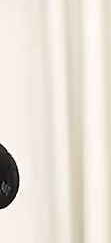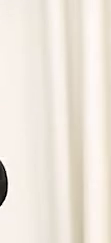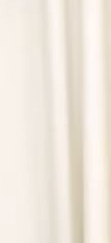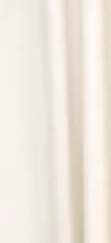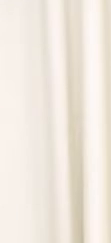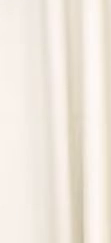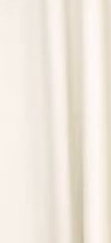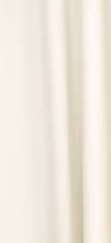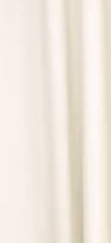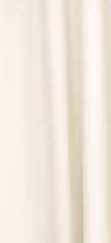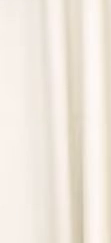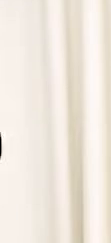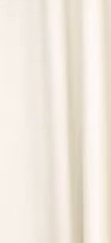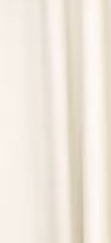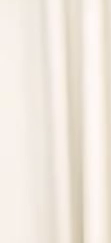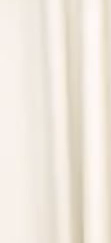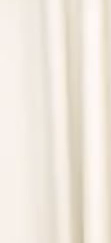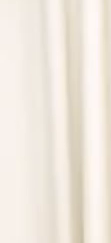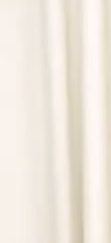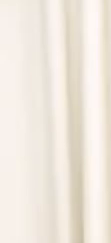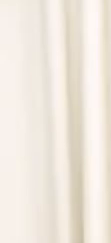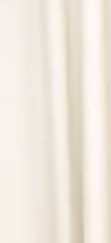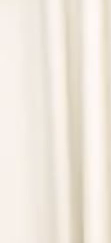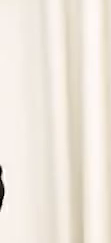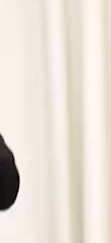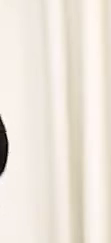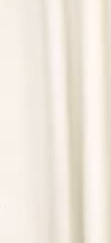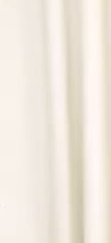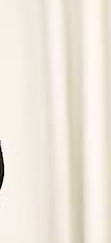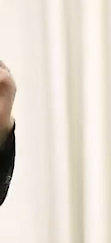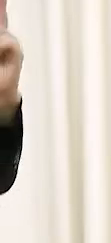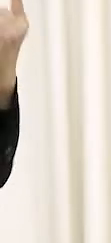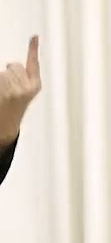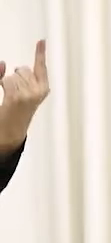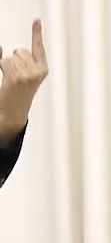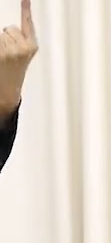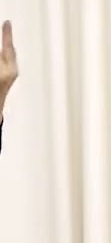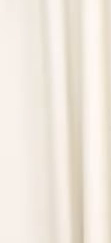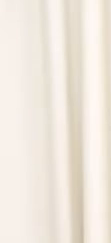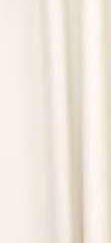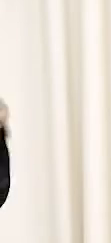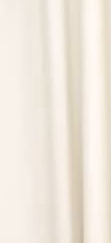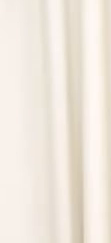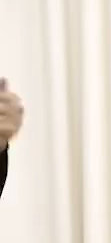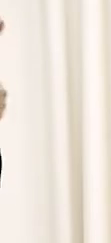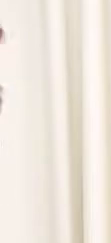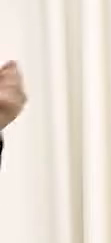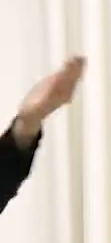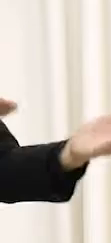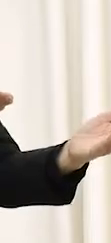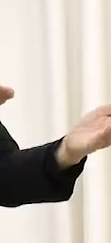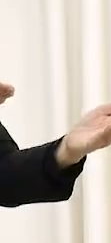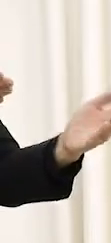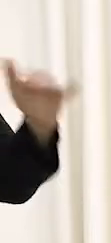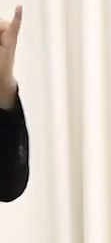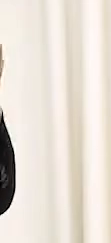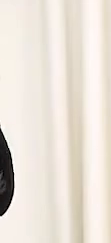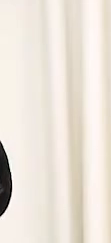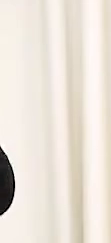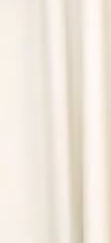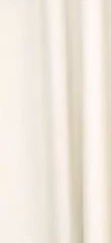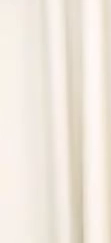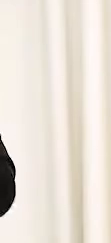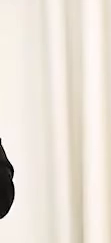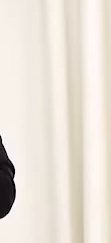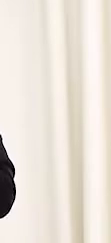저희 기관에서는 이제 사회복지사를 1대1로 좀 매칭을 해갖고 책을 좀 같이 읽을 수 있게 도와주는 역할을 진행을